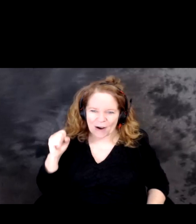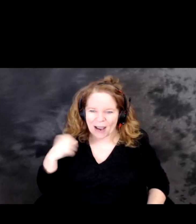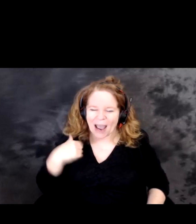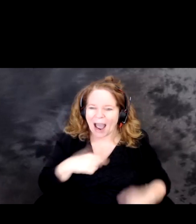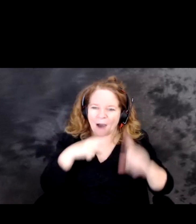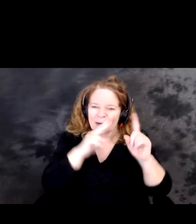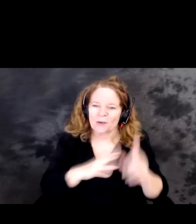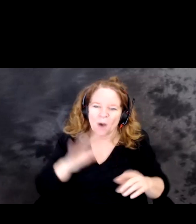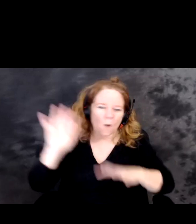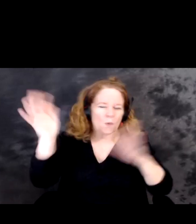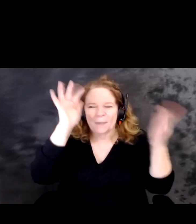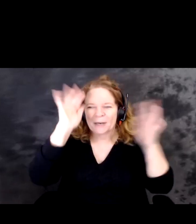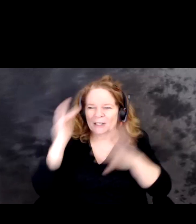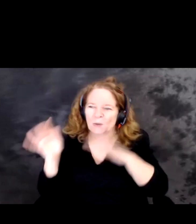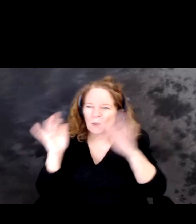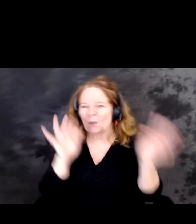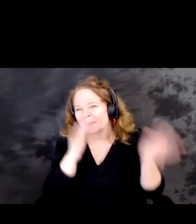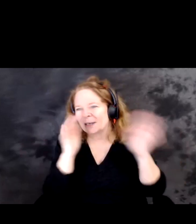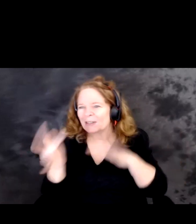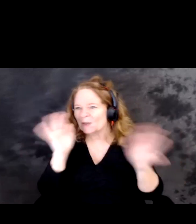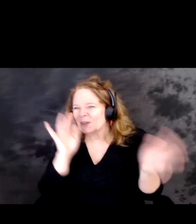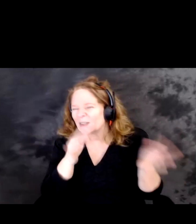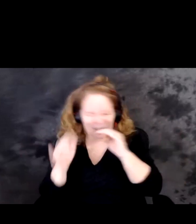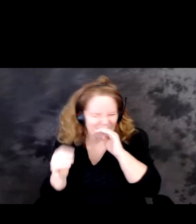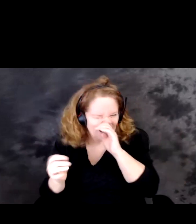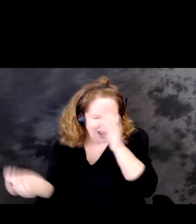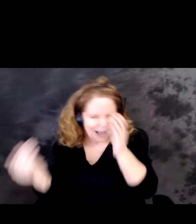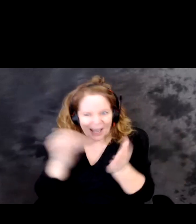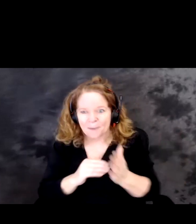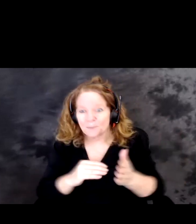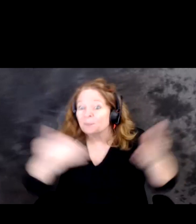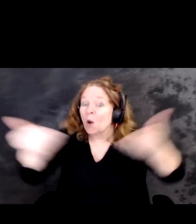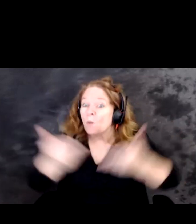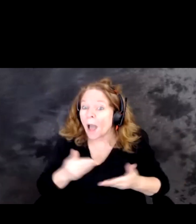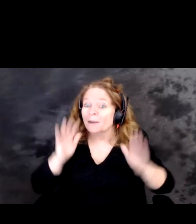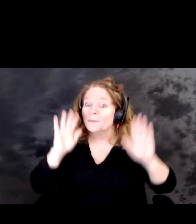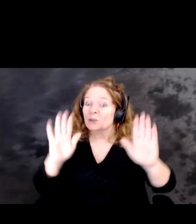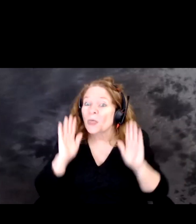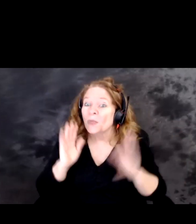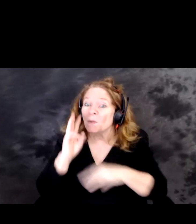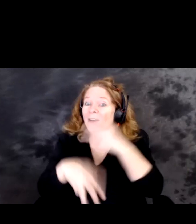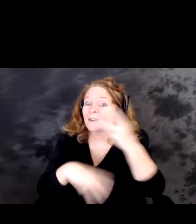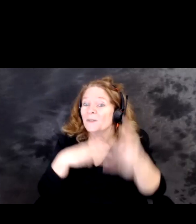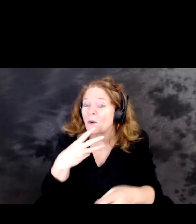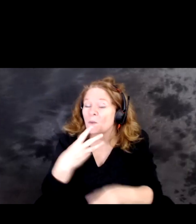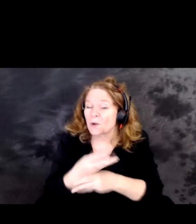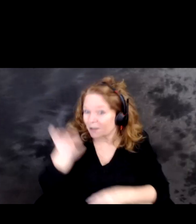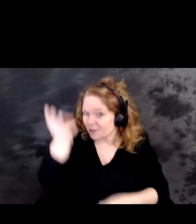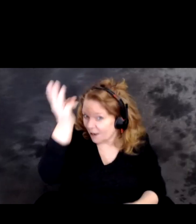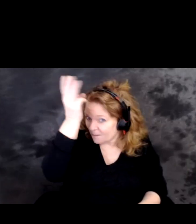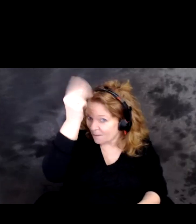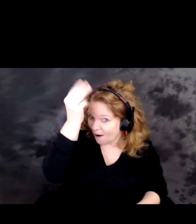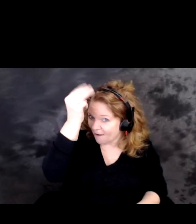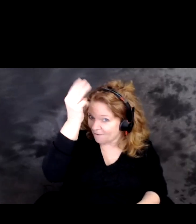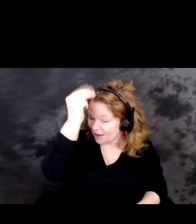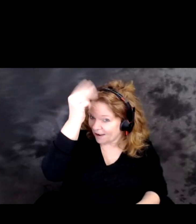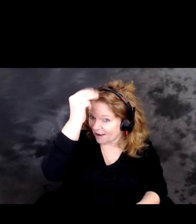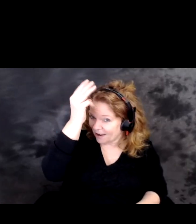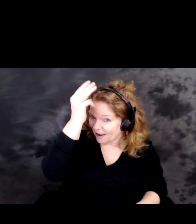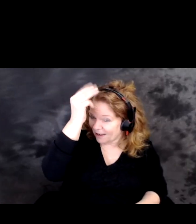Aquí vamos con un whoopity-doo, whoopity-doo, whoopity-doo. Bienvenidos al mundo